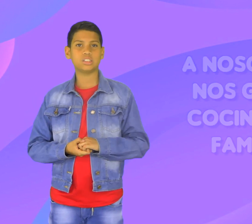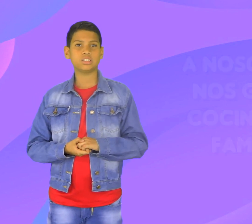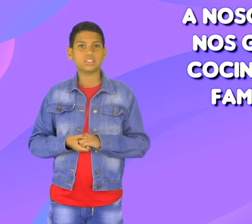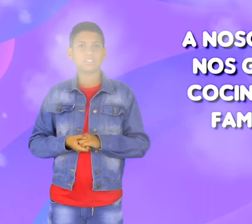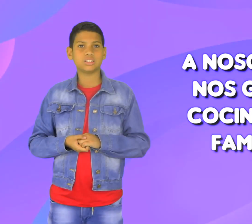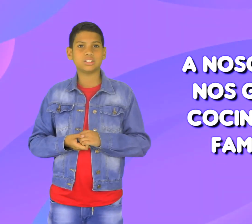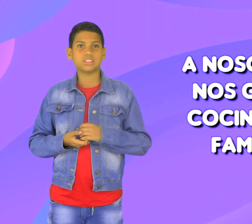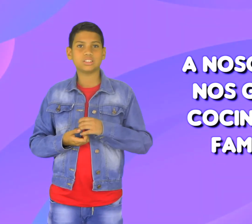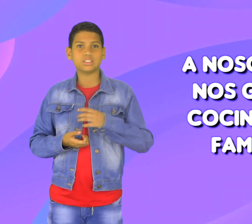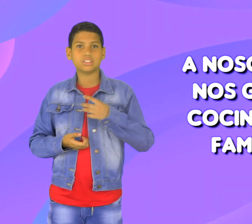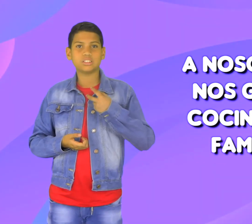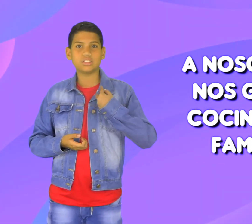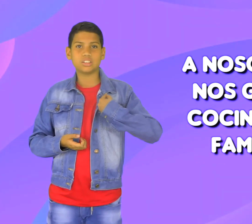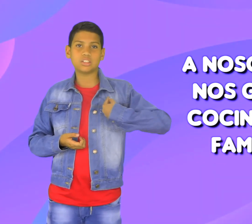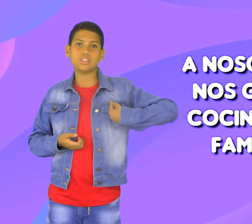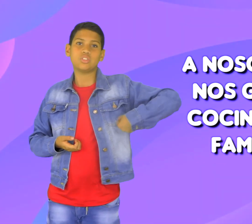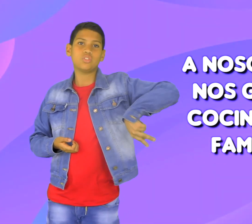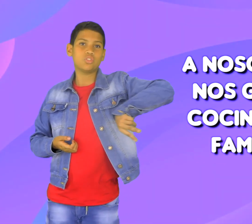A nosotros nos gusta cocinar en familia.